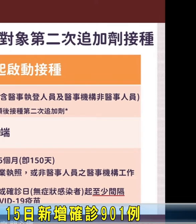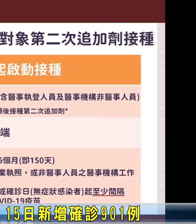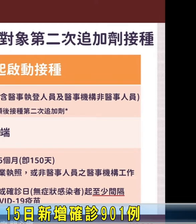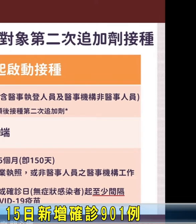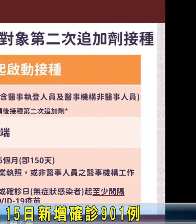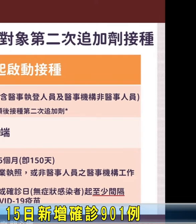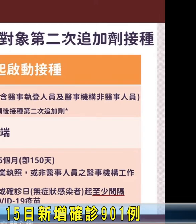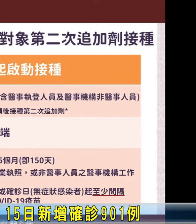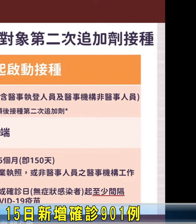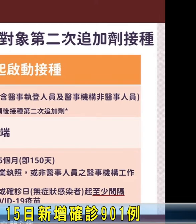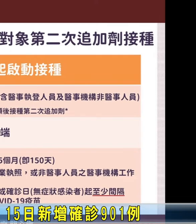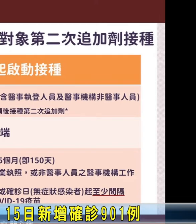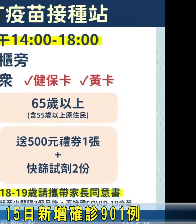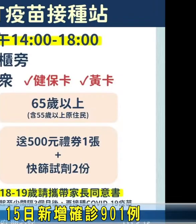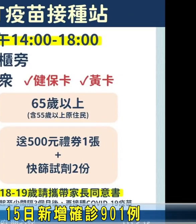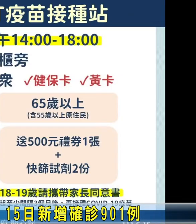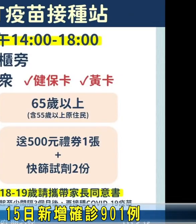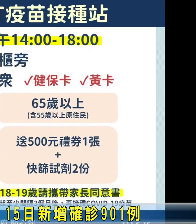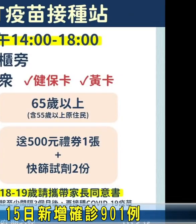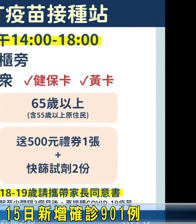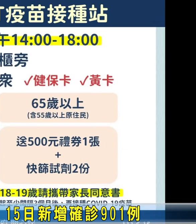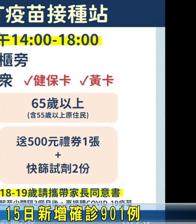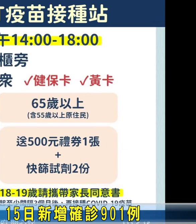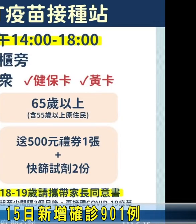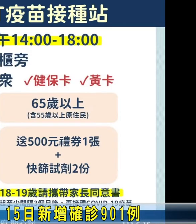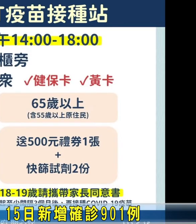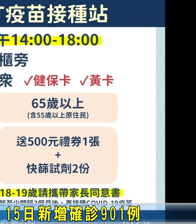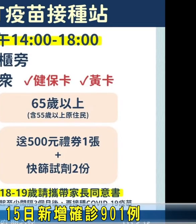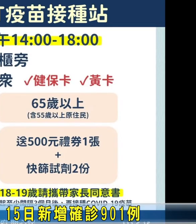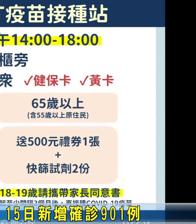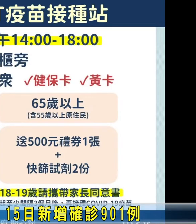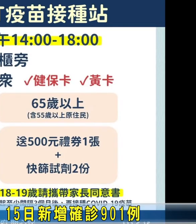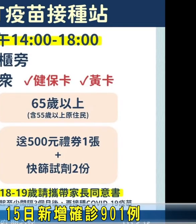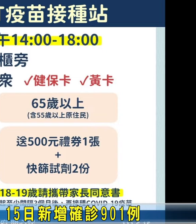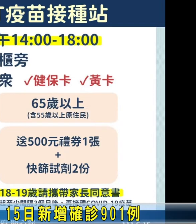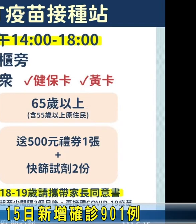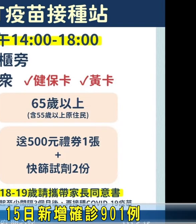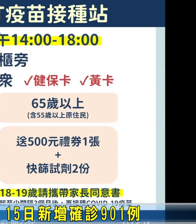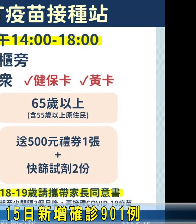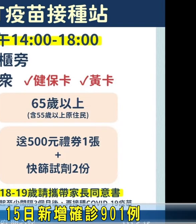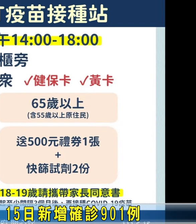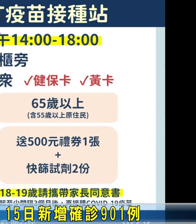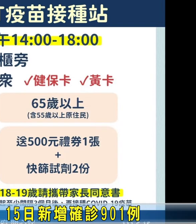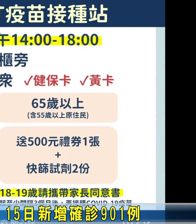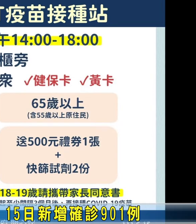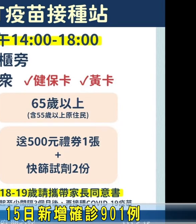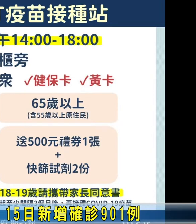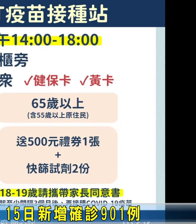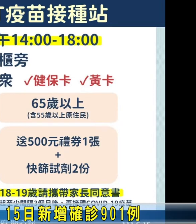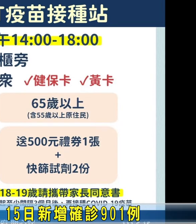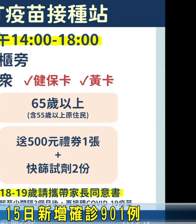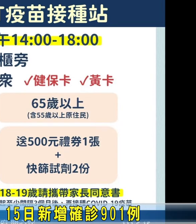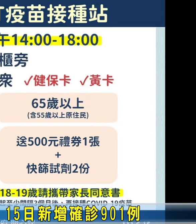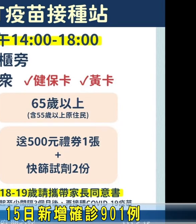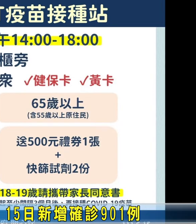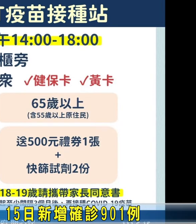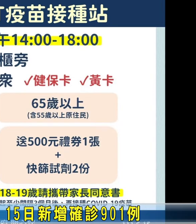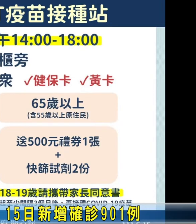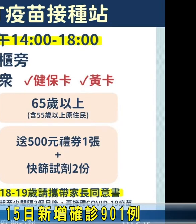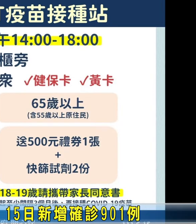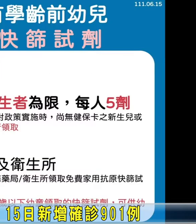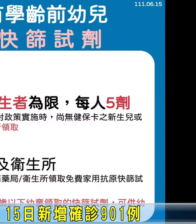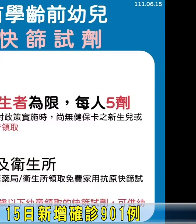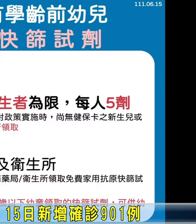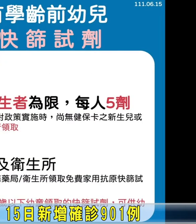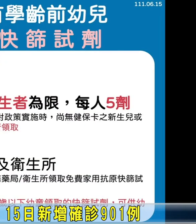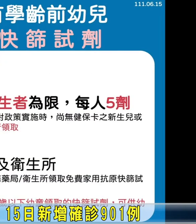剂疫苗，并且在花莲远东百货一楼设立快打站。儿童快筛试剂也调整到104年